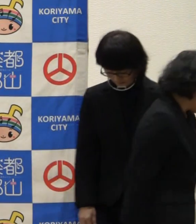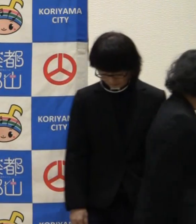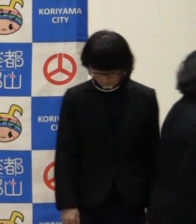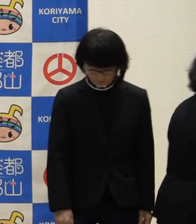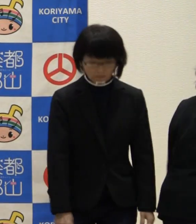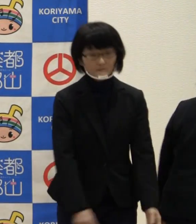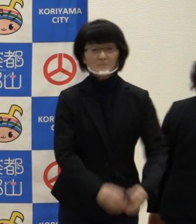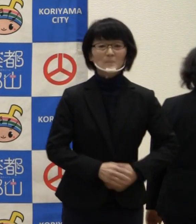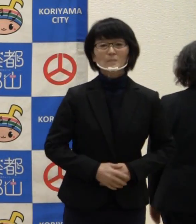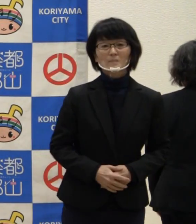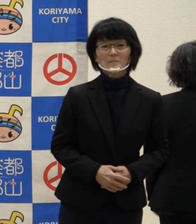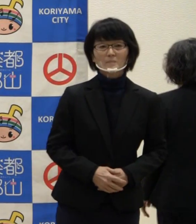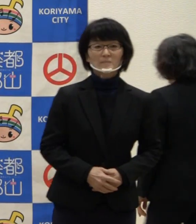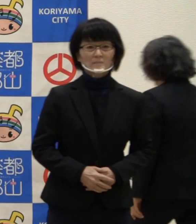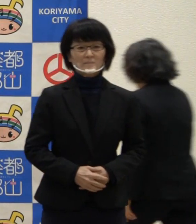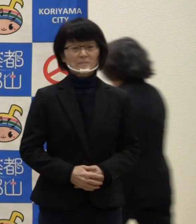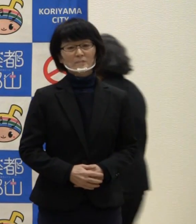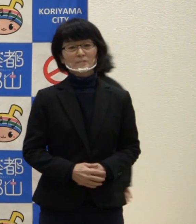が、